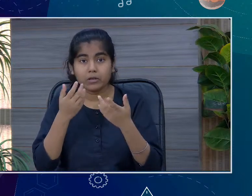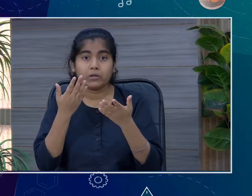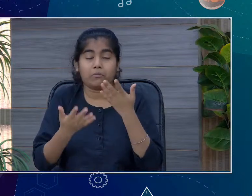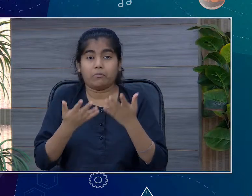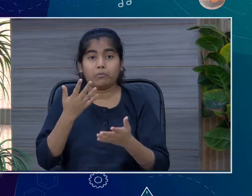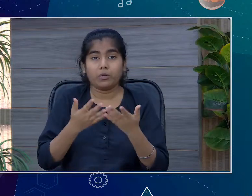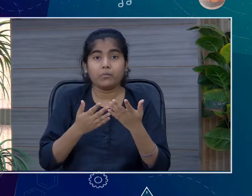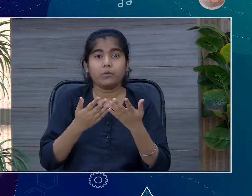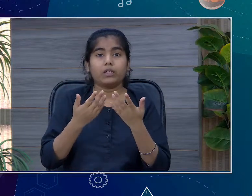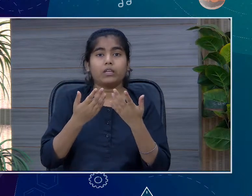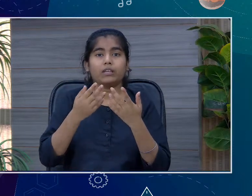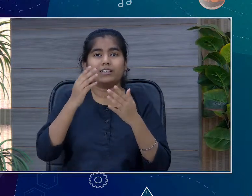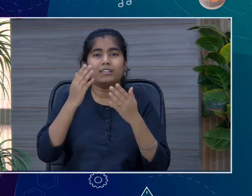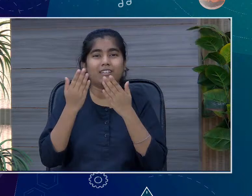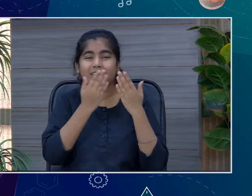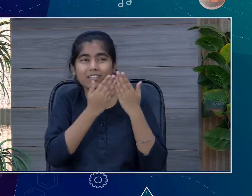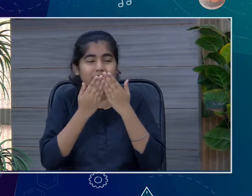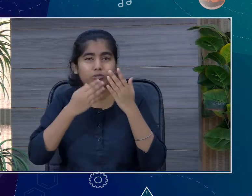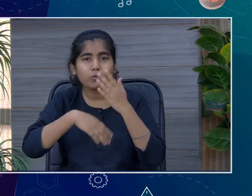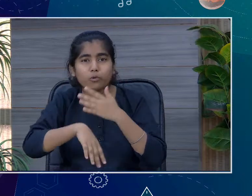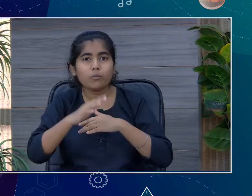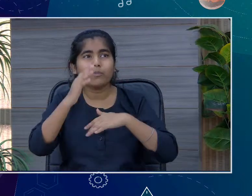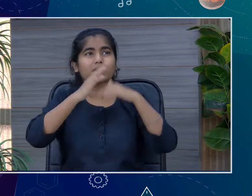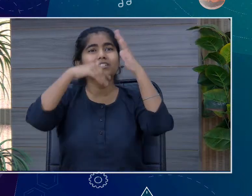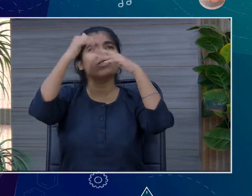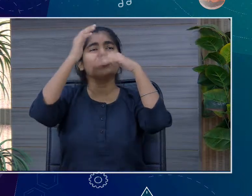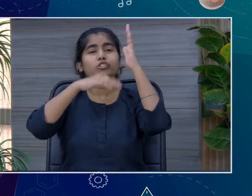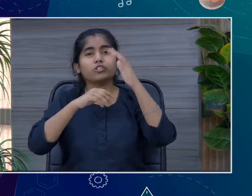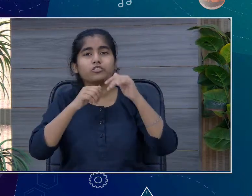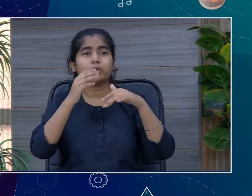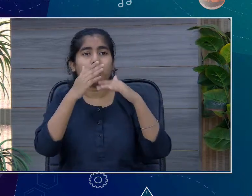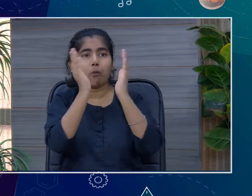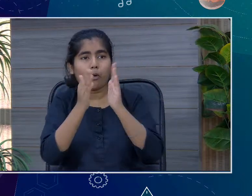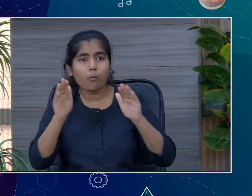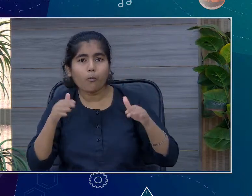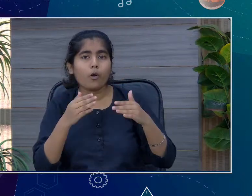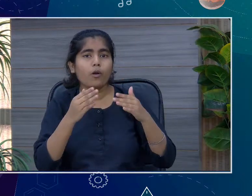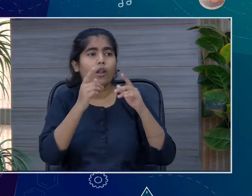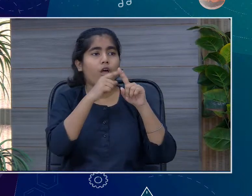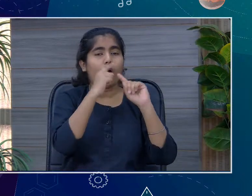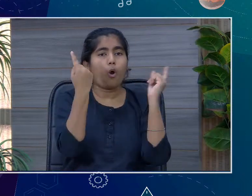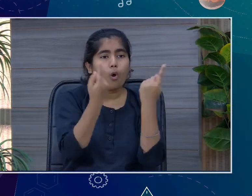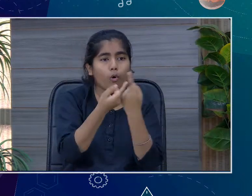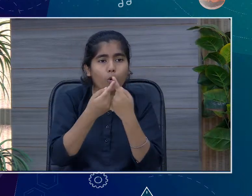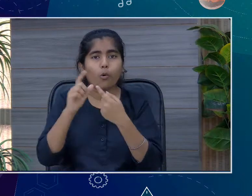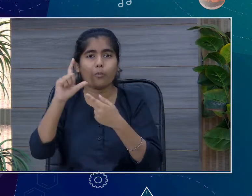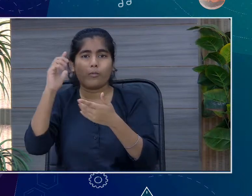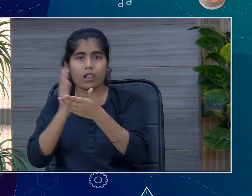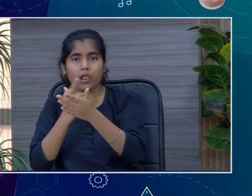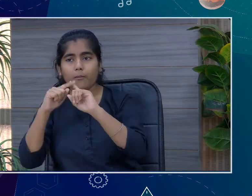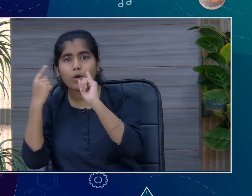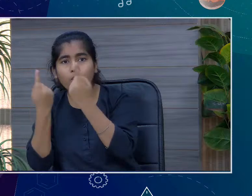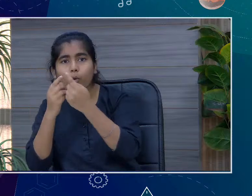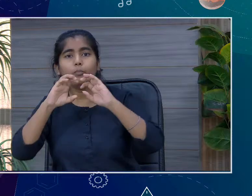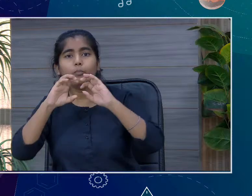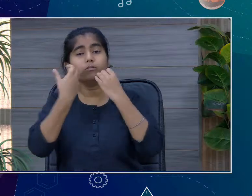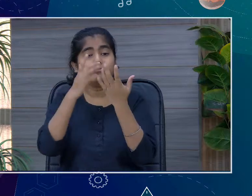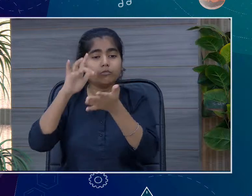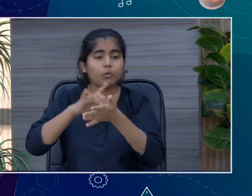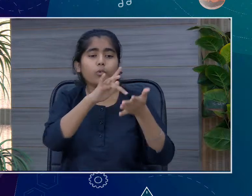the layout of the school building and make me familiar कि कौन सा कमरा कहाँ पर है, लाइब्रेरी कहाँ है, क्लासरूम्स कहाँ